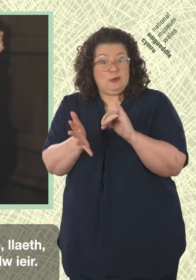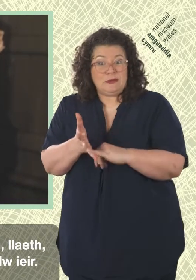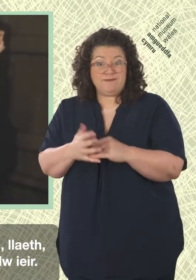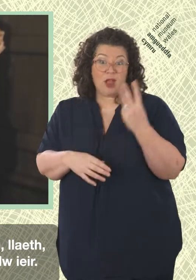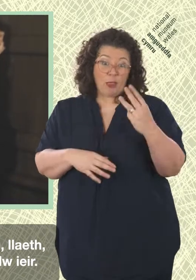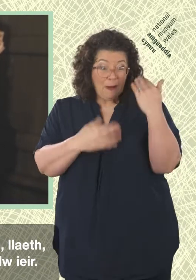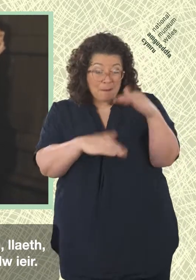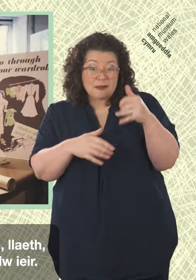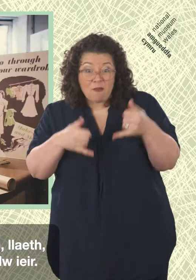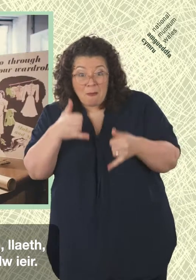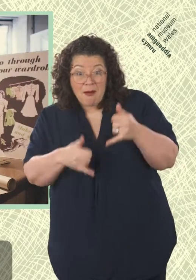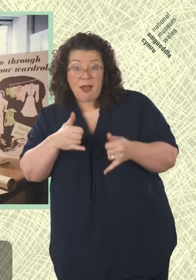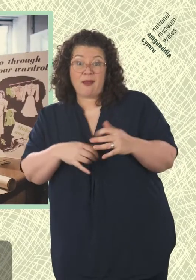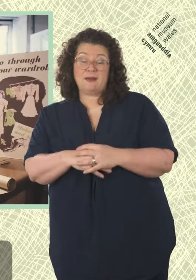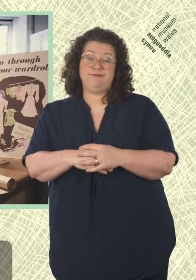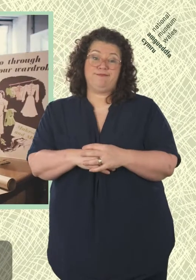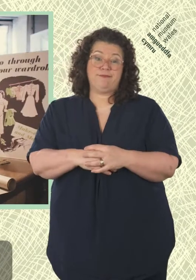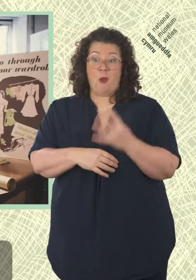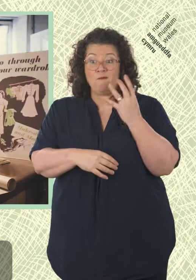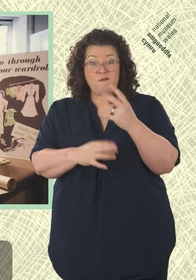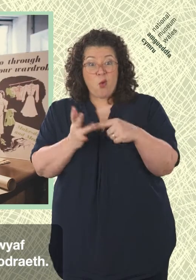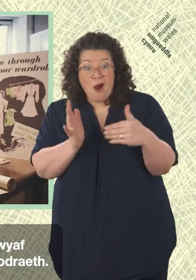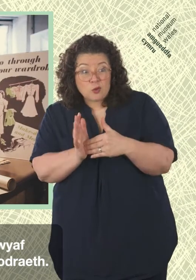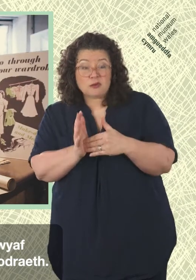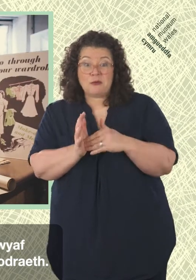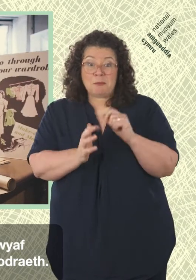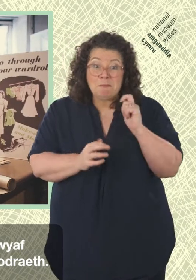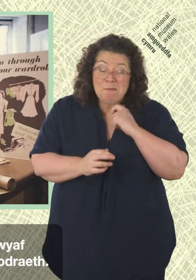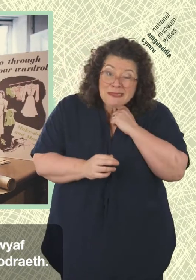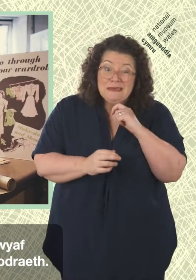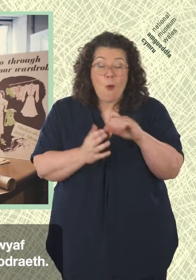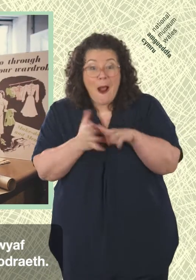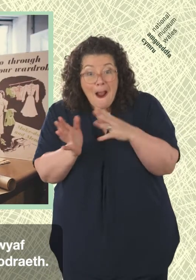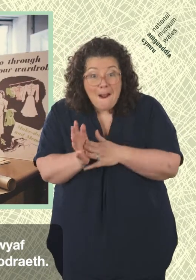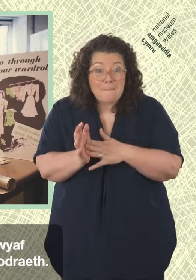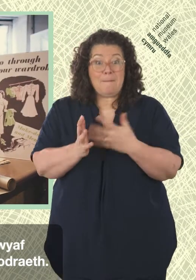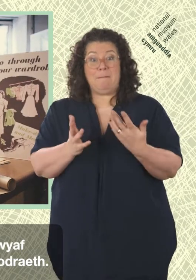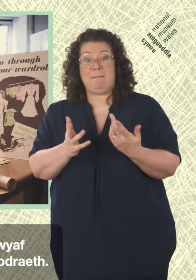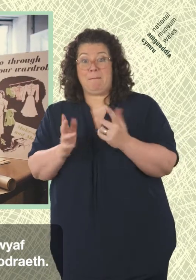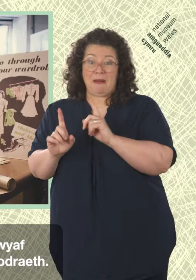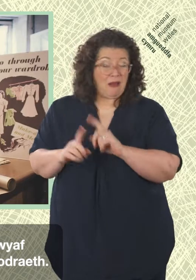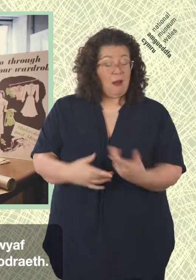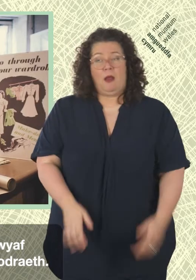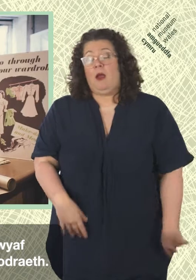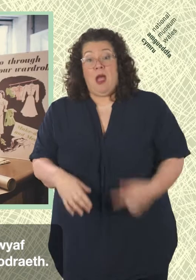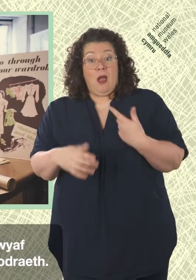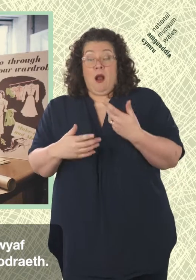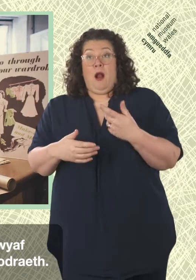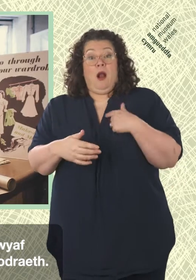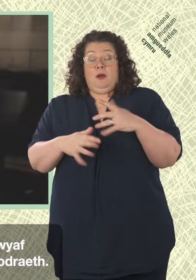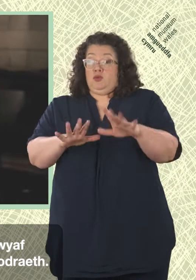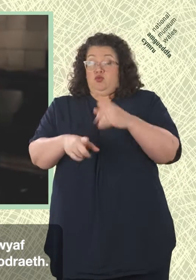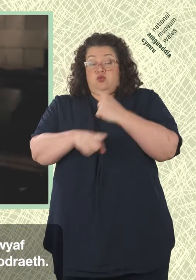hi'n cadw ieir. Wel, fan hyn, ni'n dibynnu yn fwyaf o'r ddogni gan y